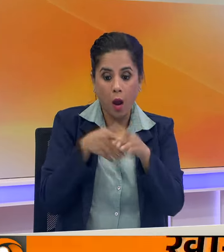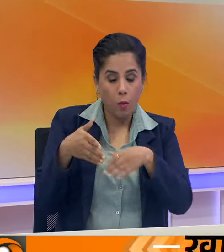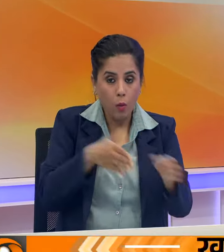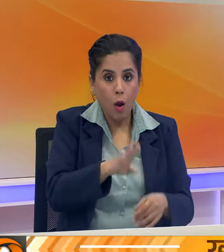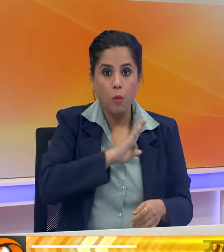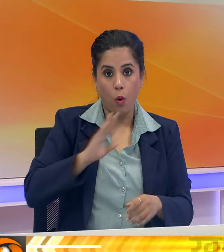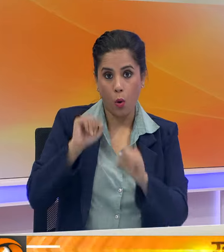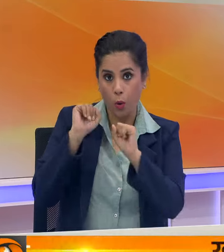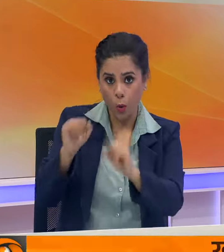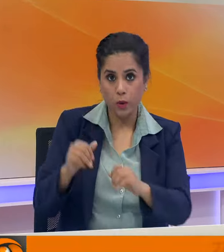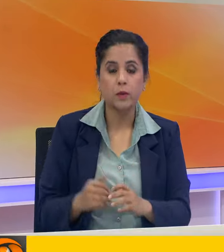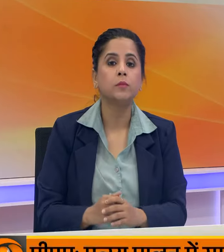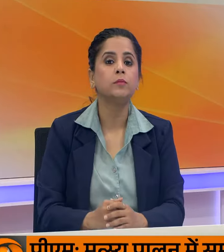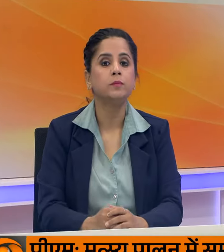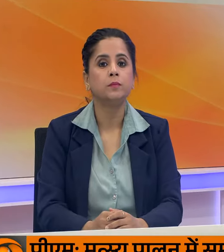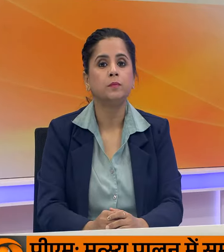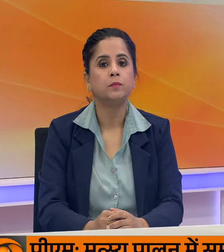ने